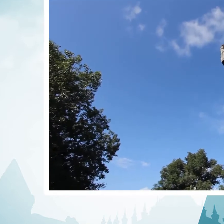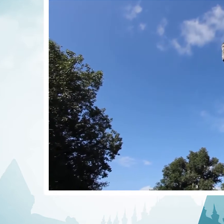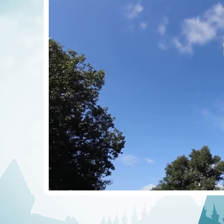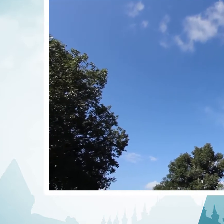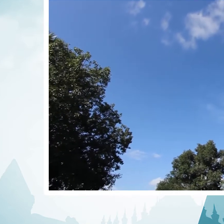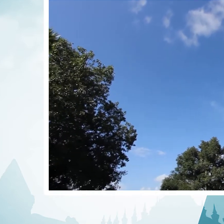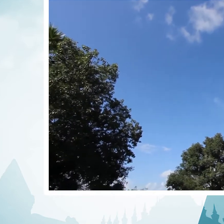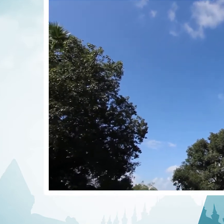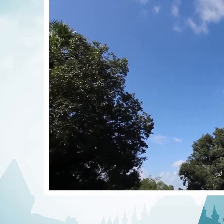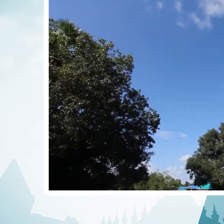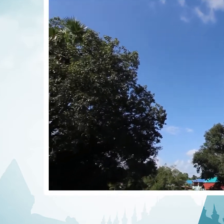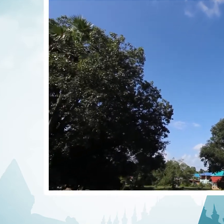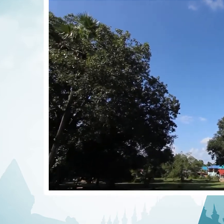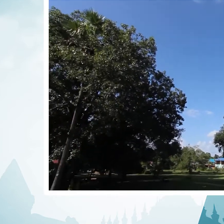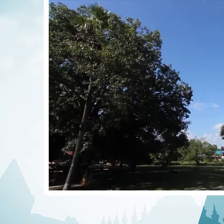แต่